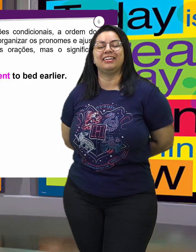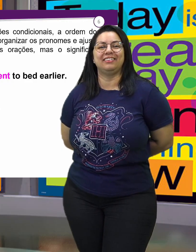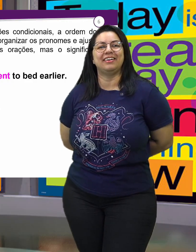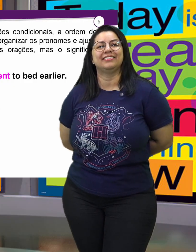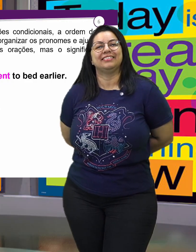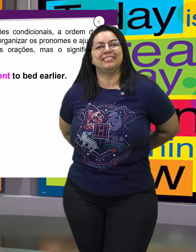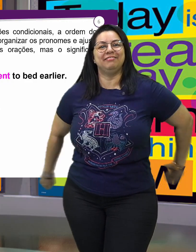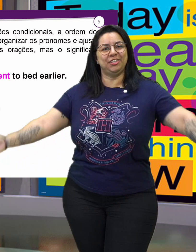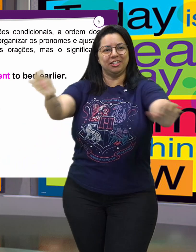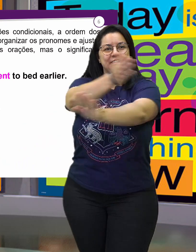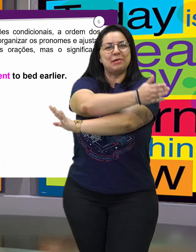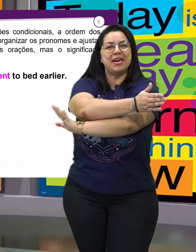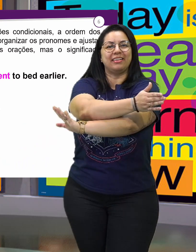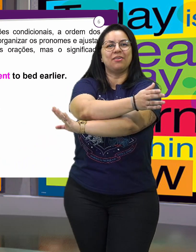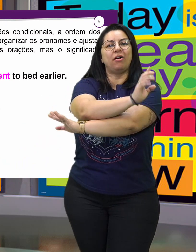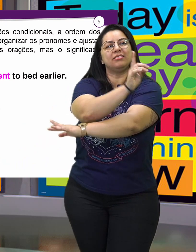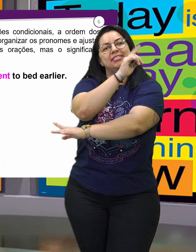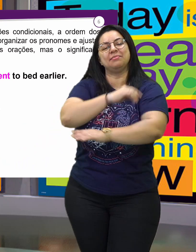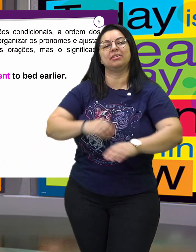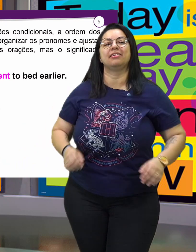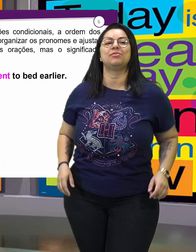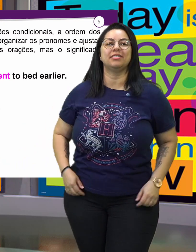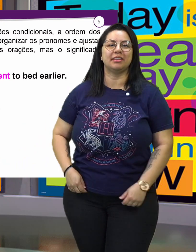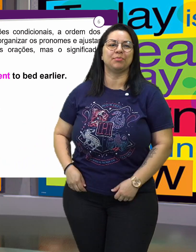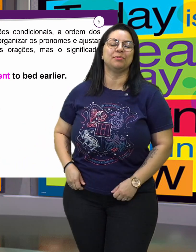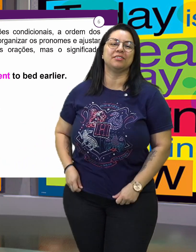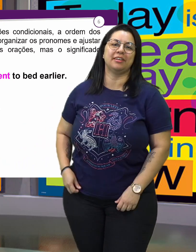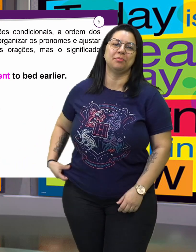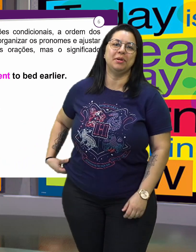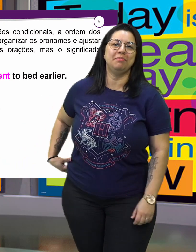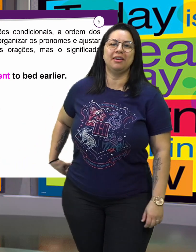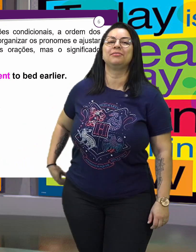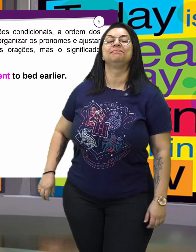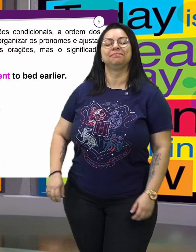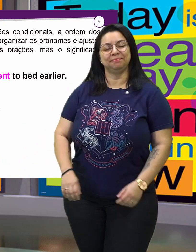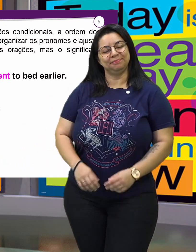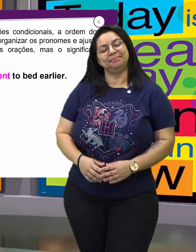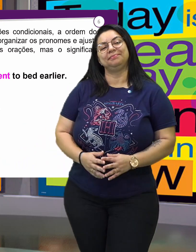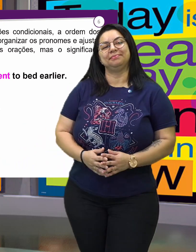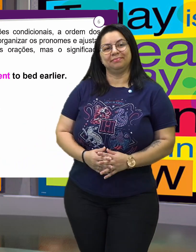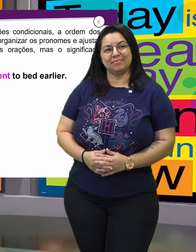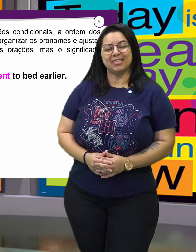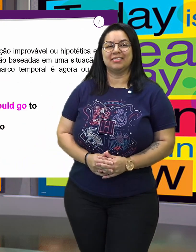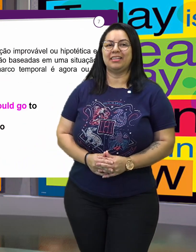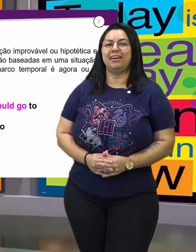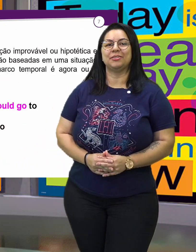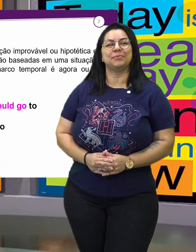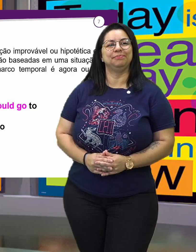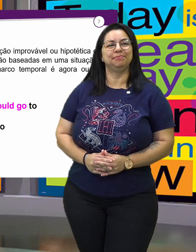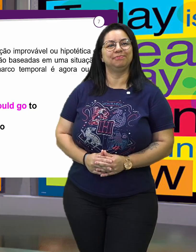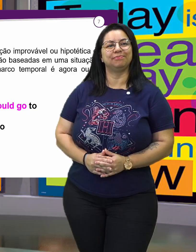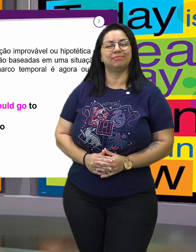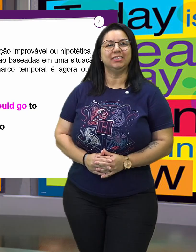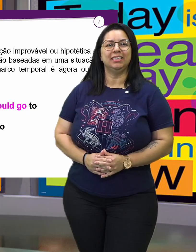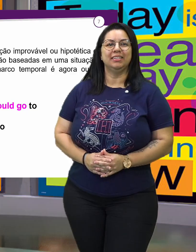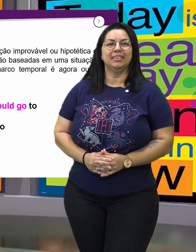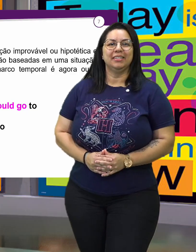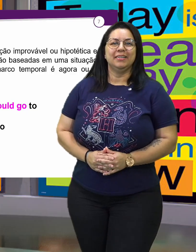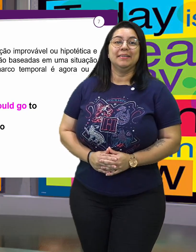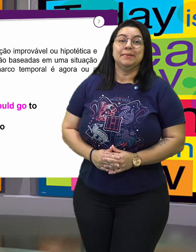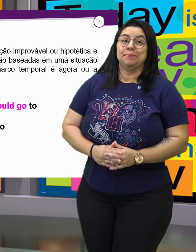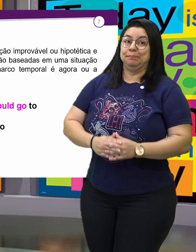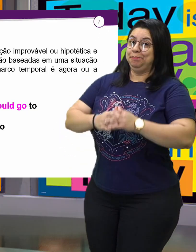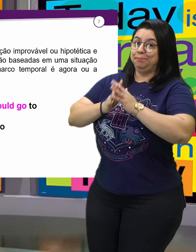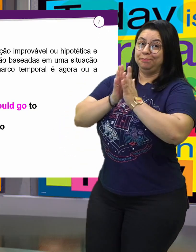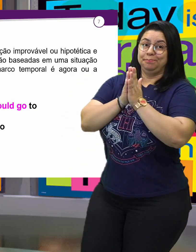a gente já tem ela invertida também, né? Igual resultado primeiro, condição depois e sem vírgula. Certo. Muito bem. Vamos falar